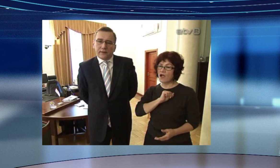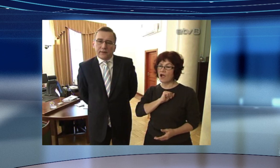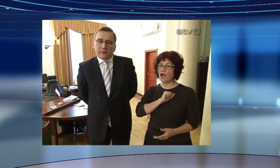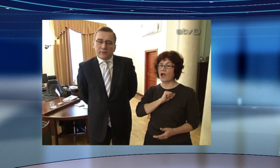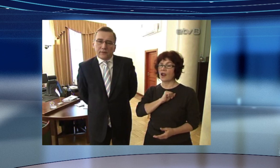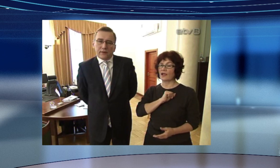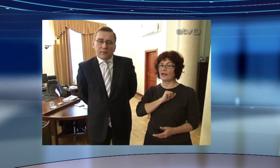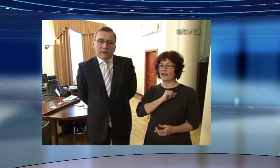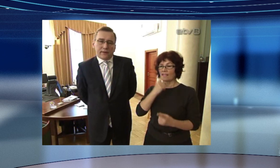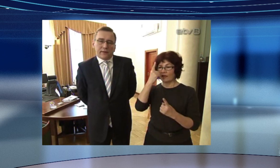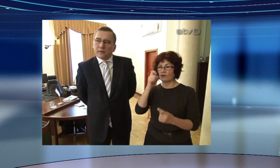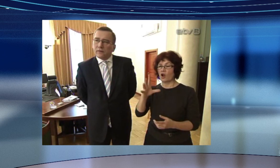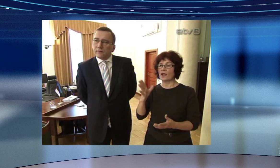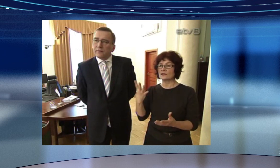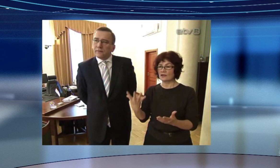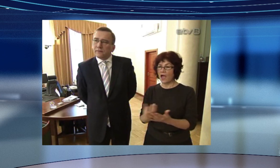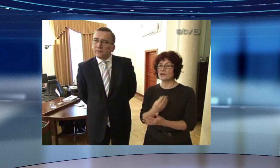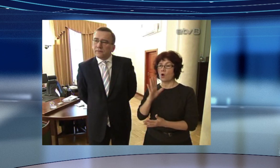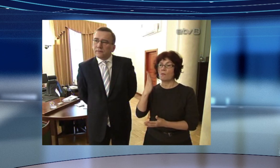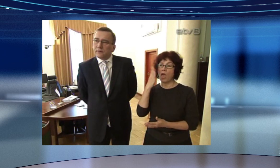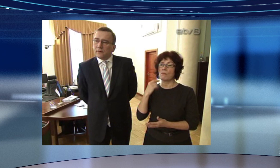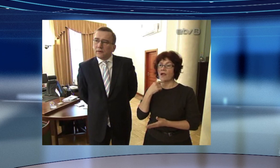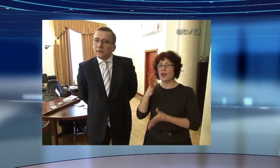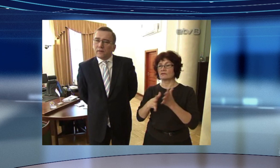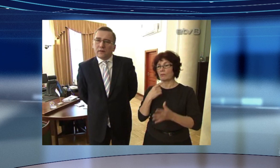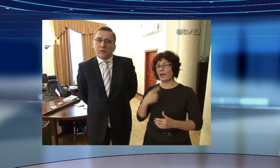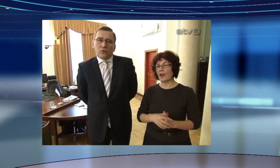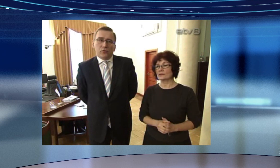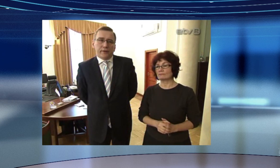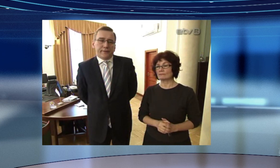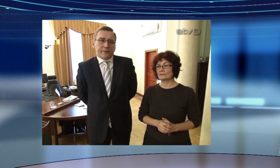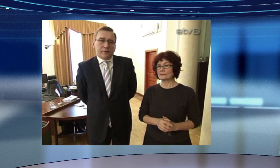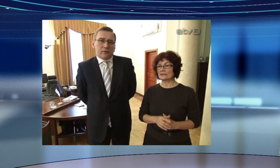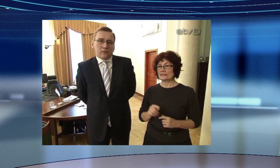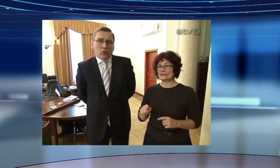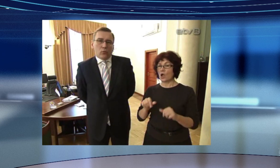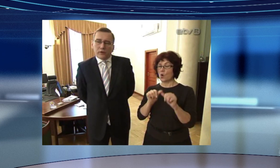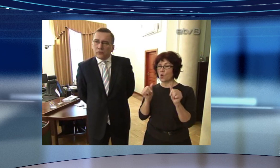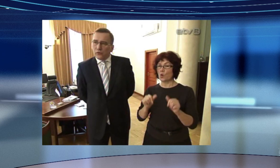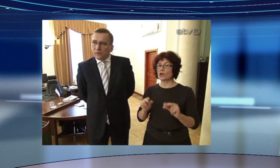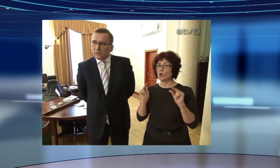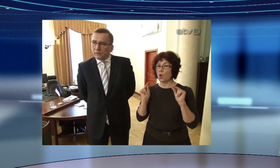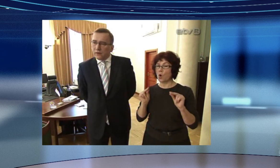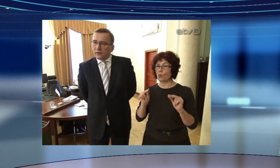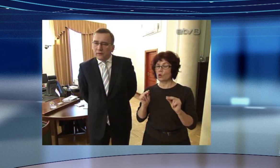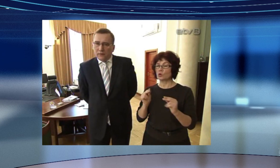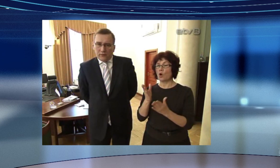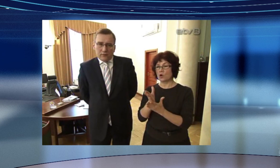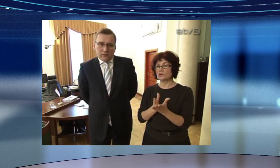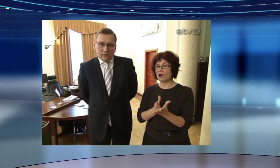nende jaoks nende emakeeles kätte saadavad. Et see kujuneks loomulikuks osaks.